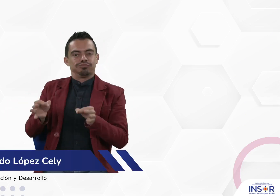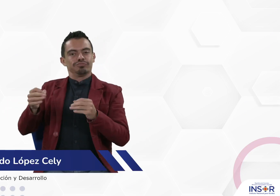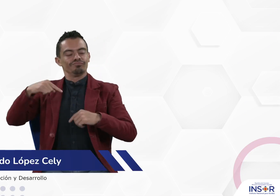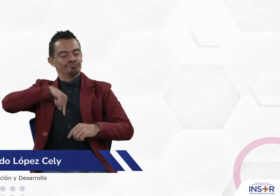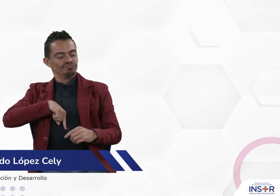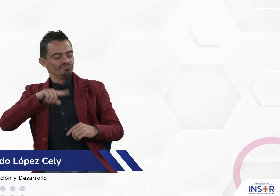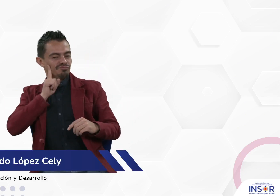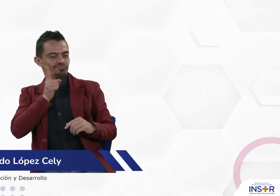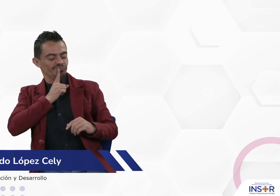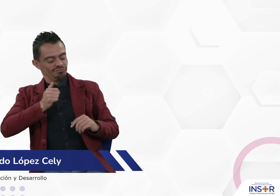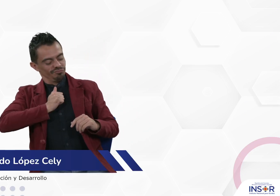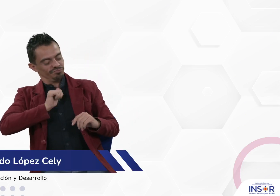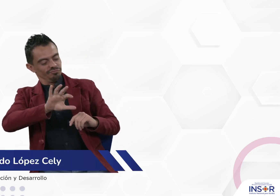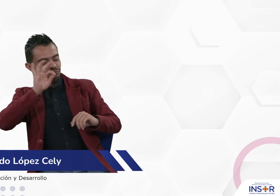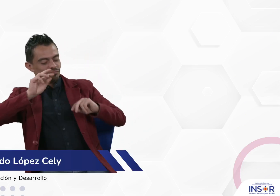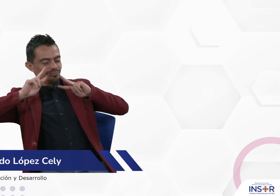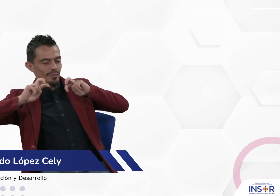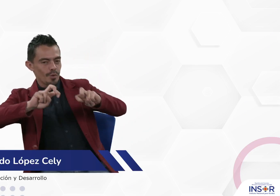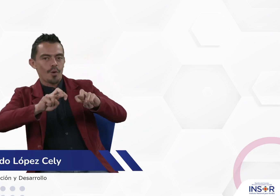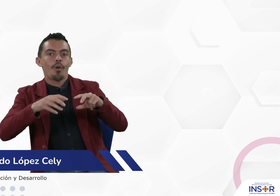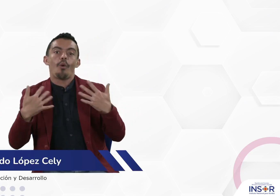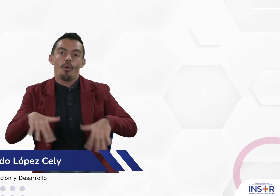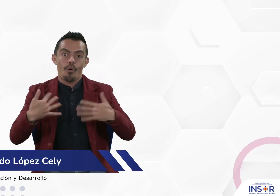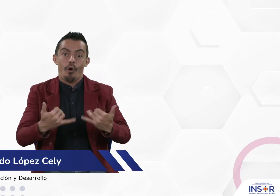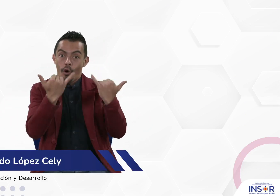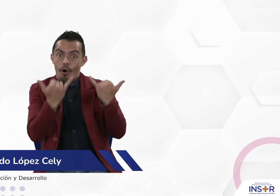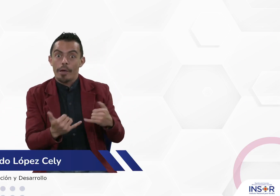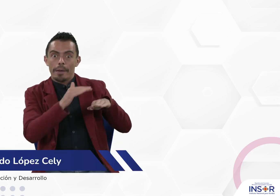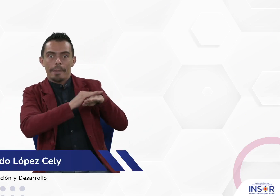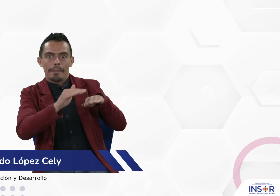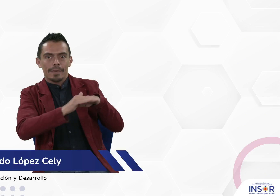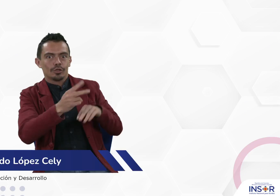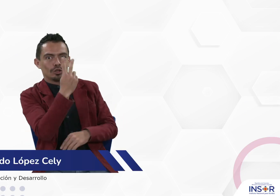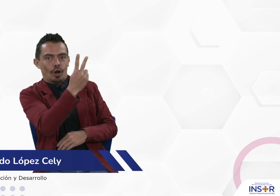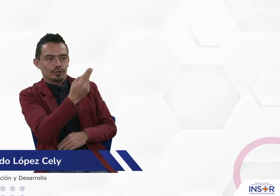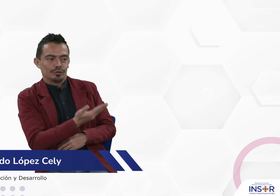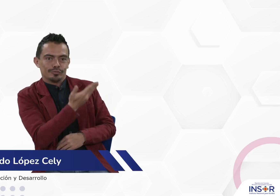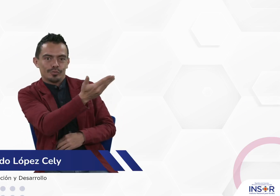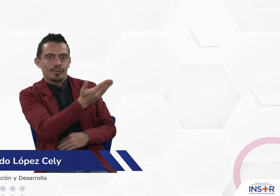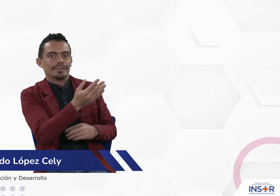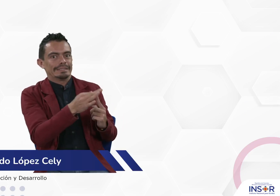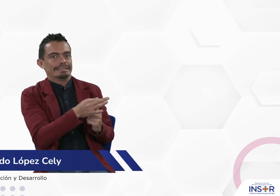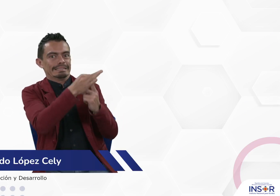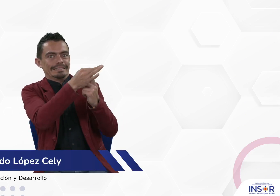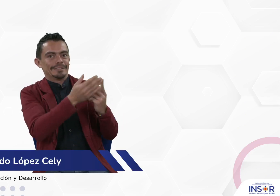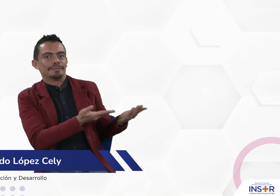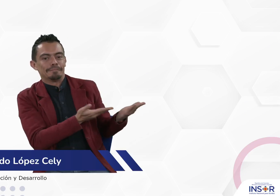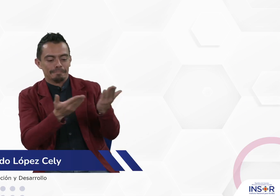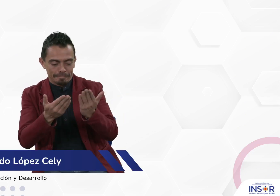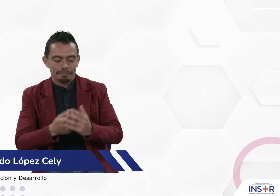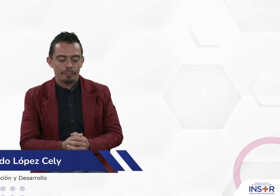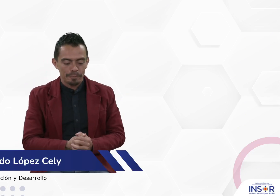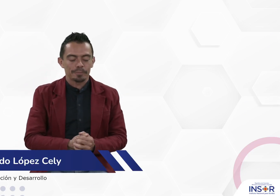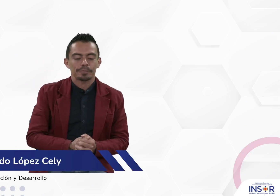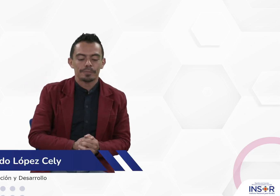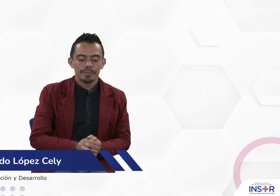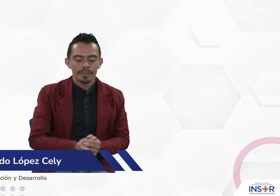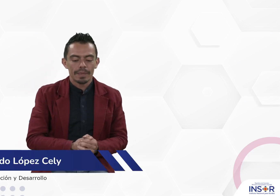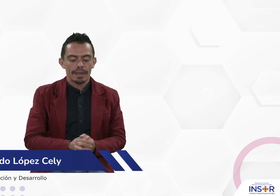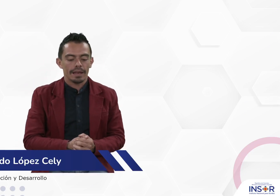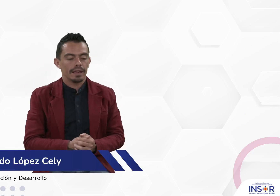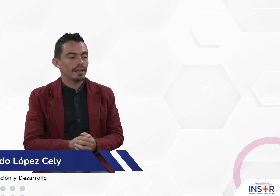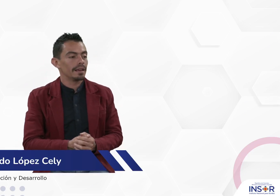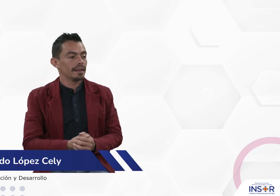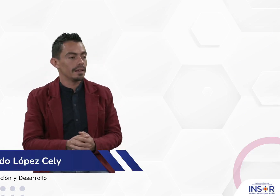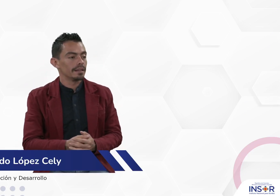de dos invitados sordos muy especiales que trajimos el día de hoy para hablar de estos temas tan importantes y tan